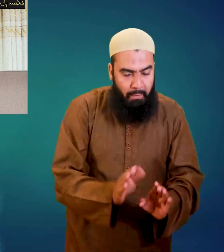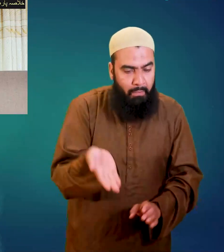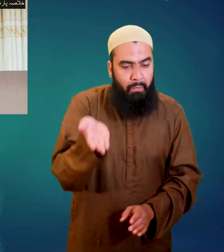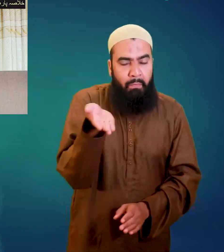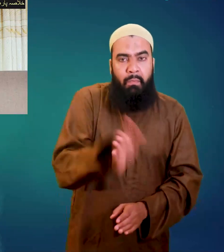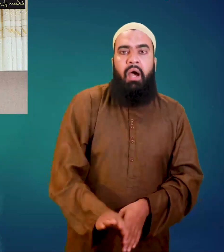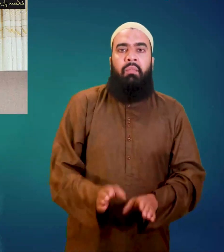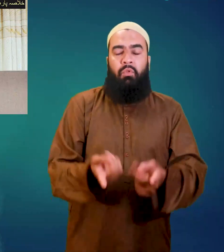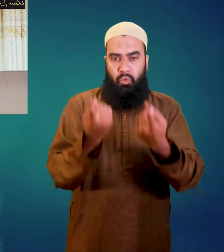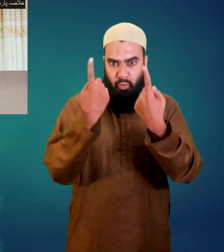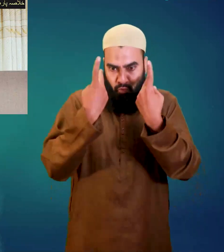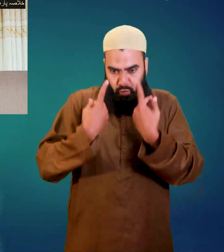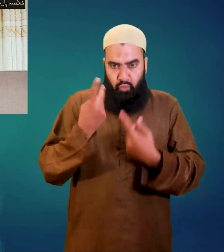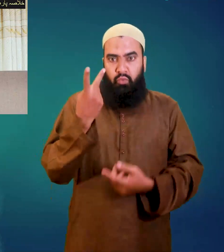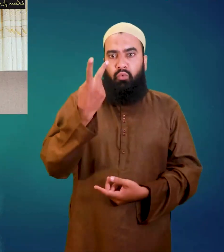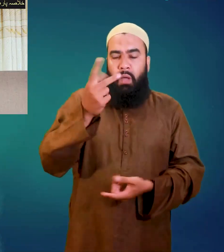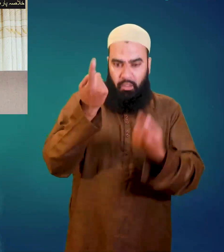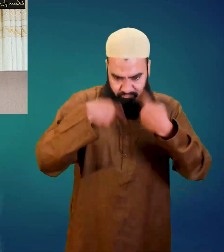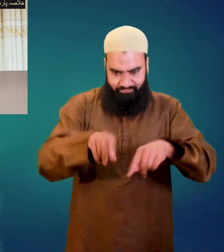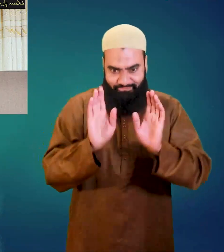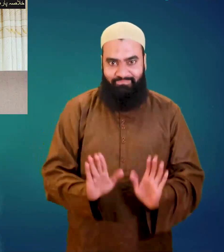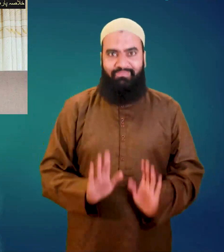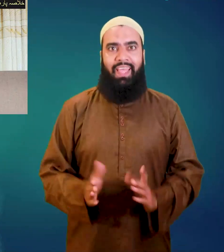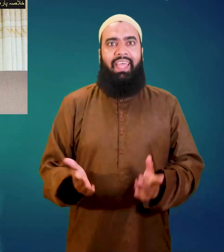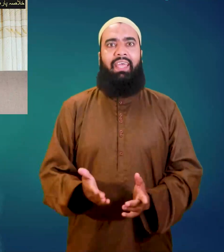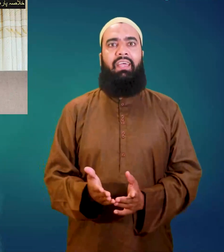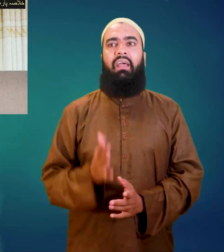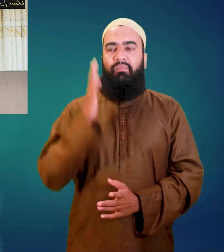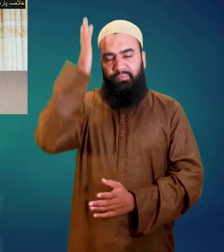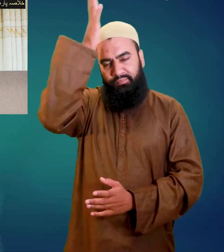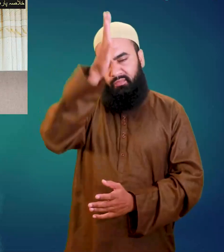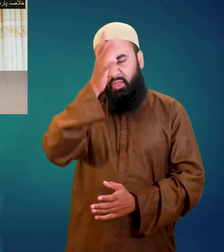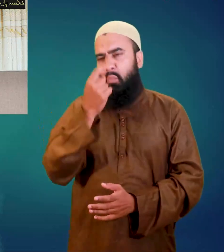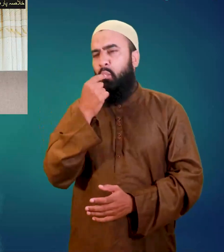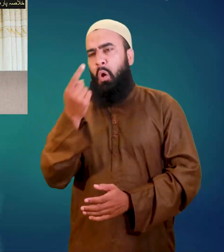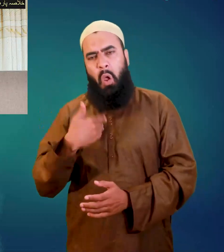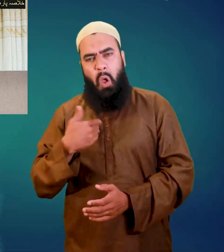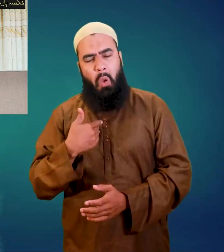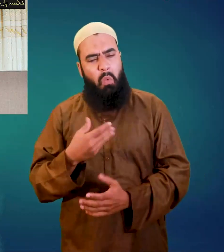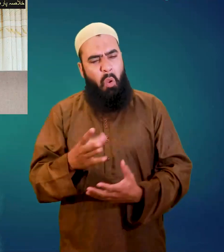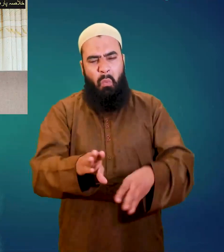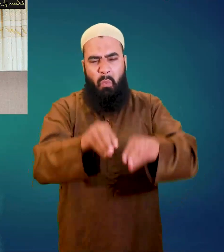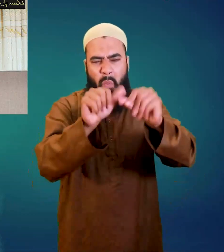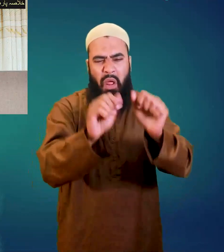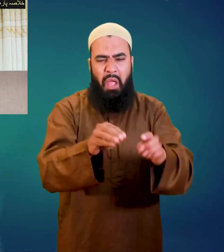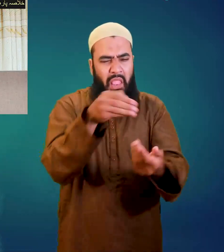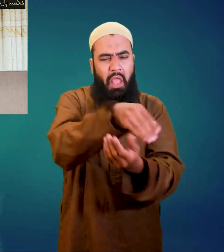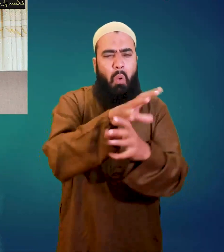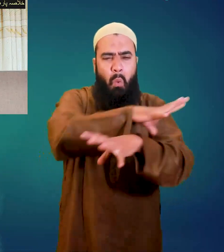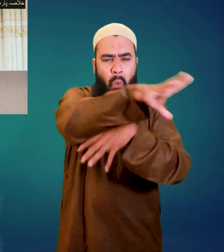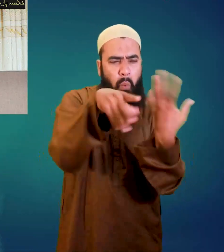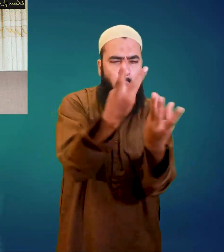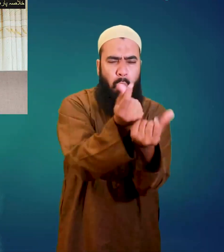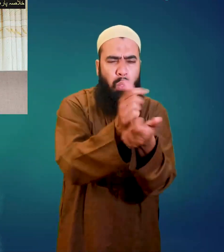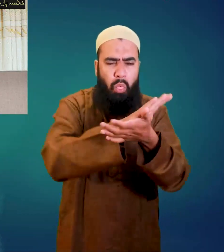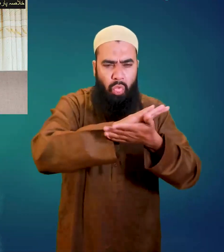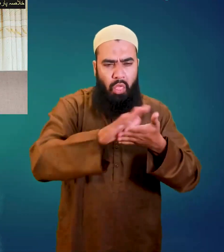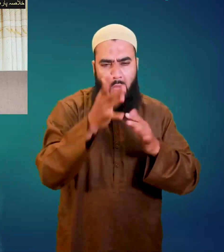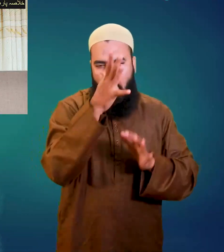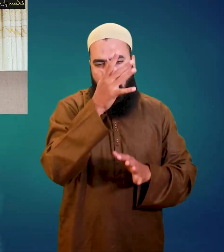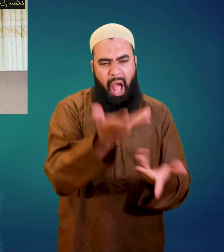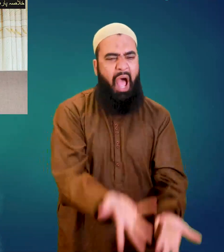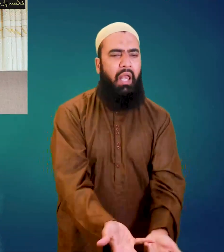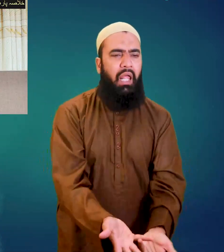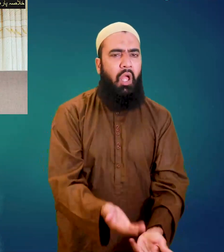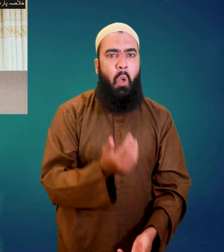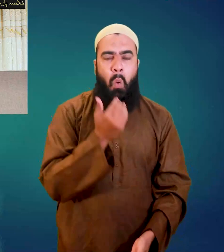گیا کہ یہ لوگ کہتے ہیں کہ ہمیں کون زندہ کرے گا جب ہم مٹی میں مٹی ہو جائیں گے۔ تو آپ سے فرمایا